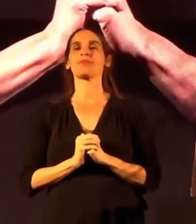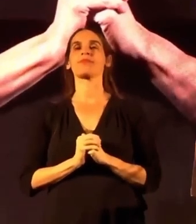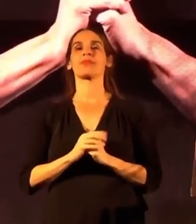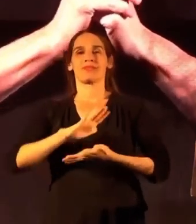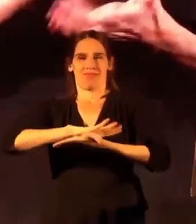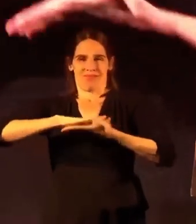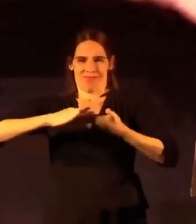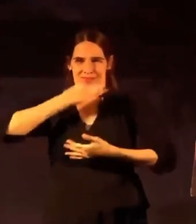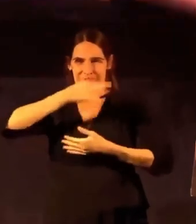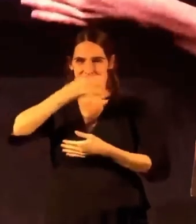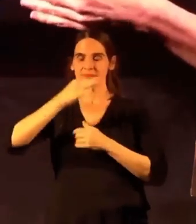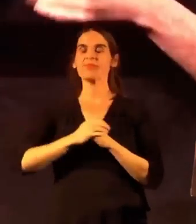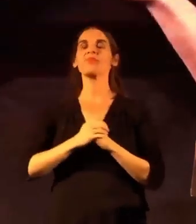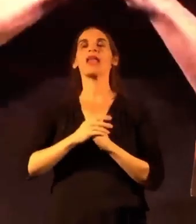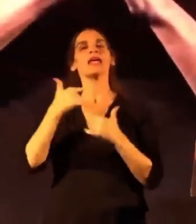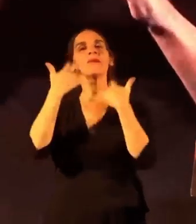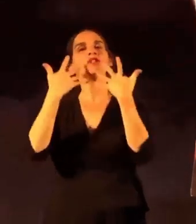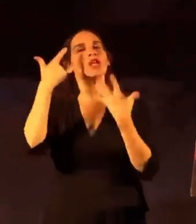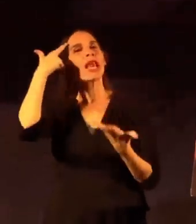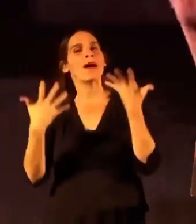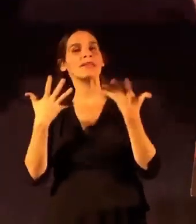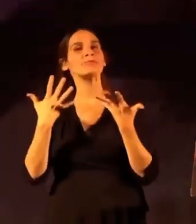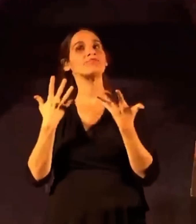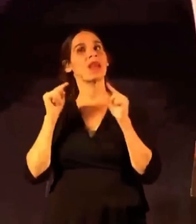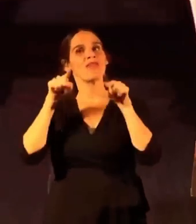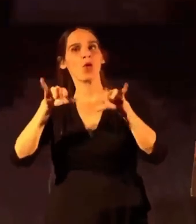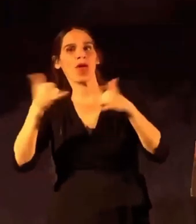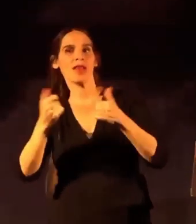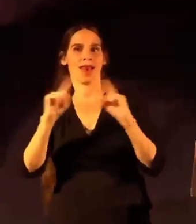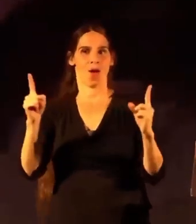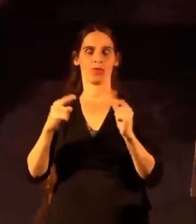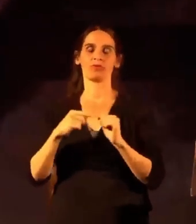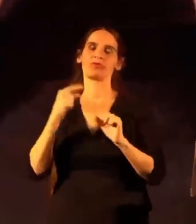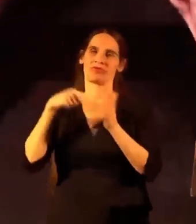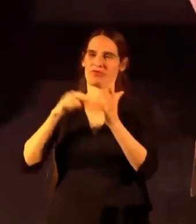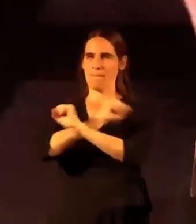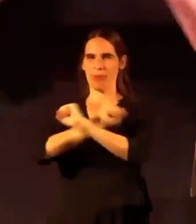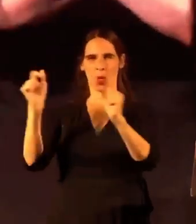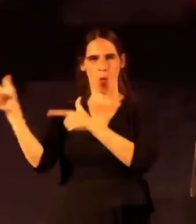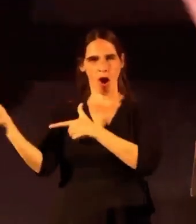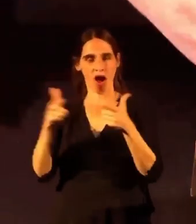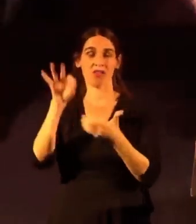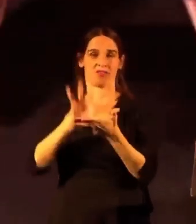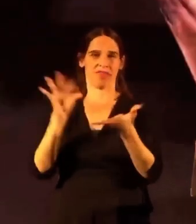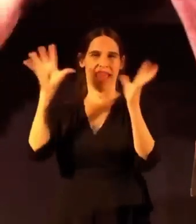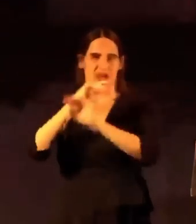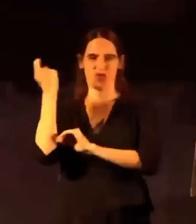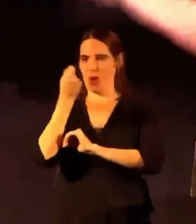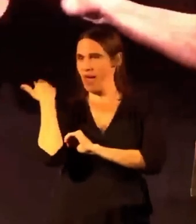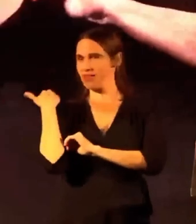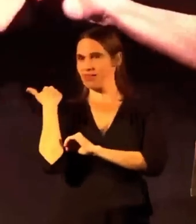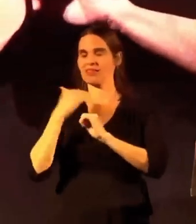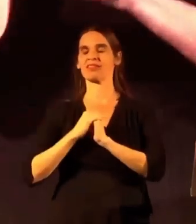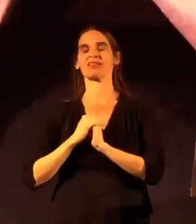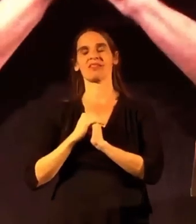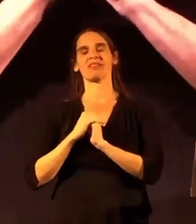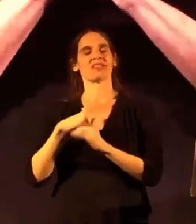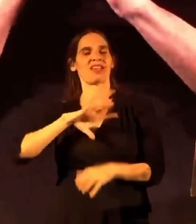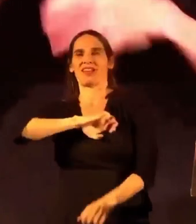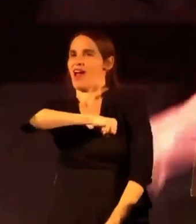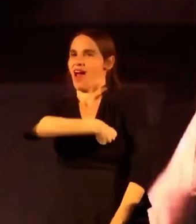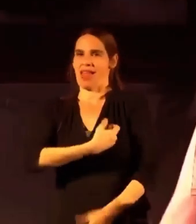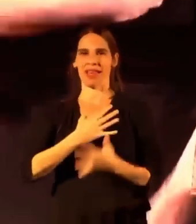בפתח דבריי אספר שהתלבטתי אם להגיע היום. הפיגוע בערב שבת קרע את